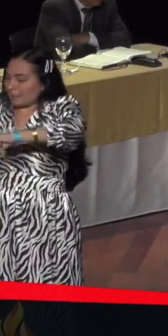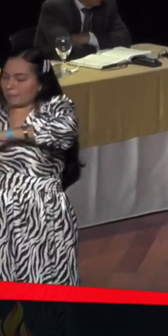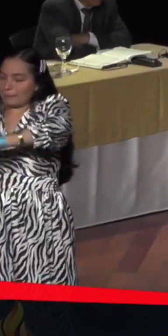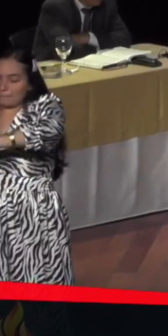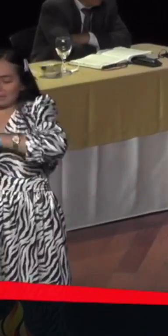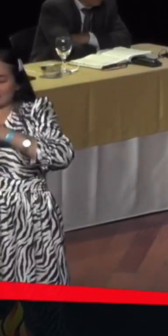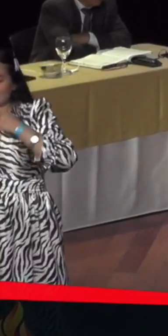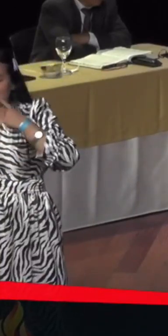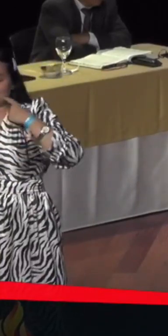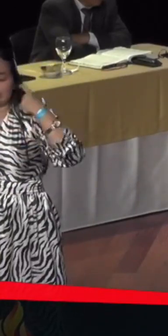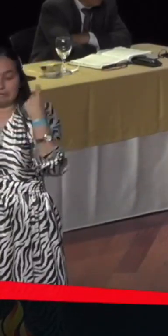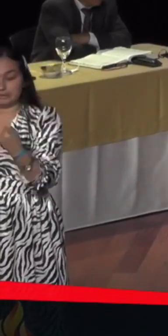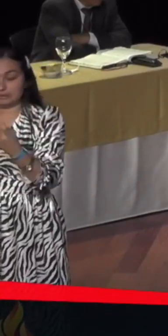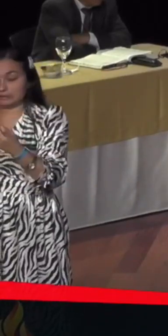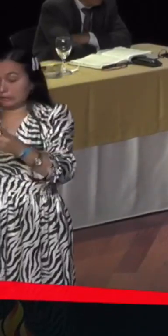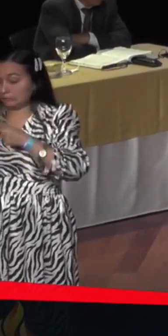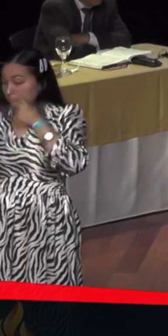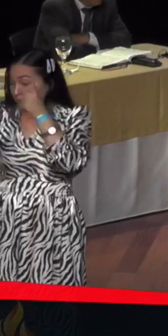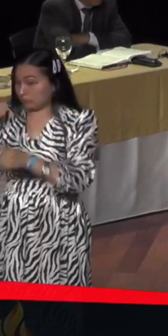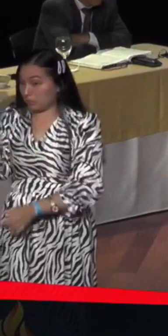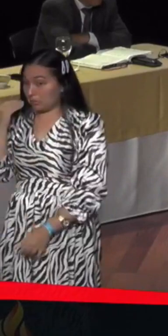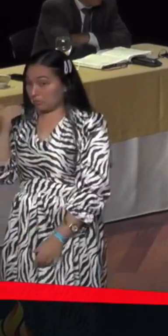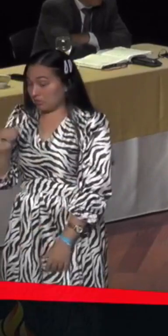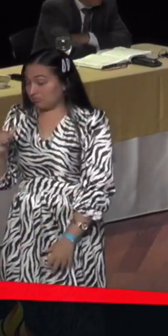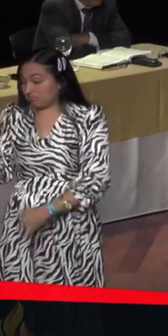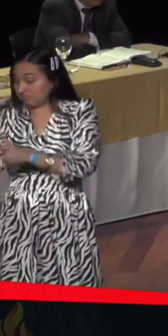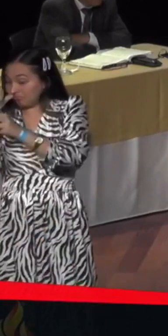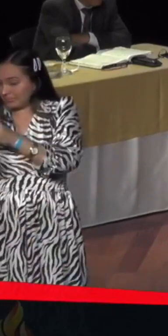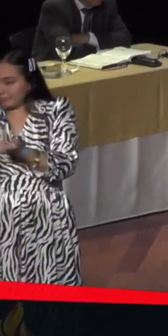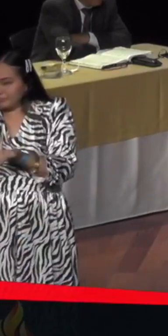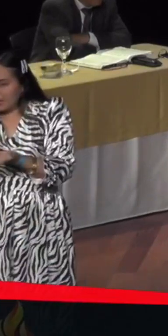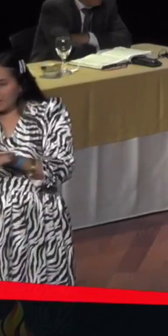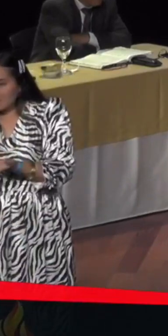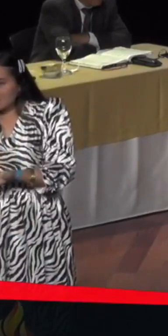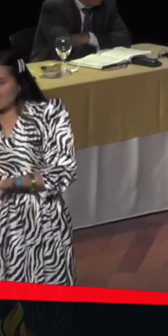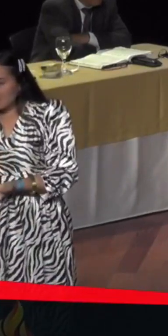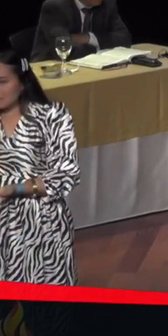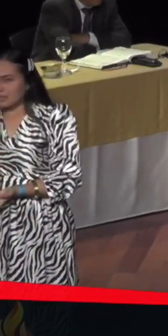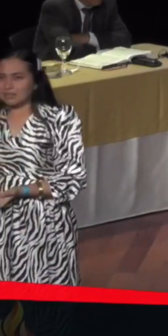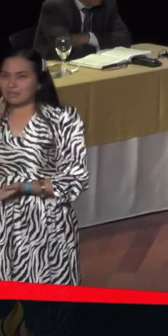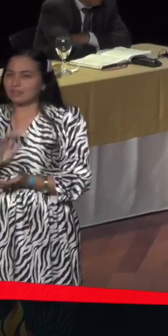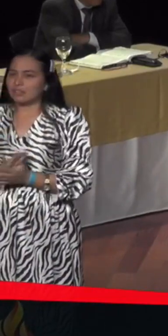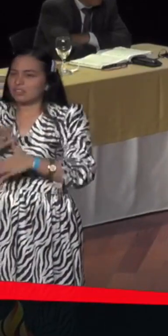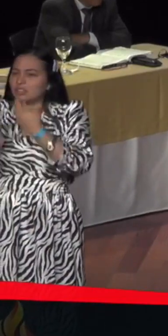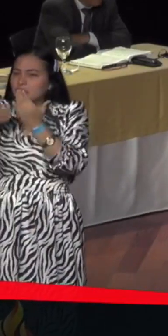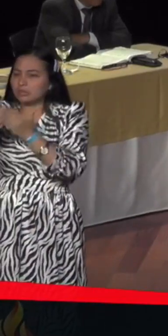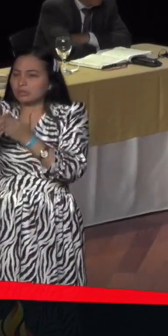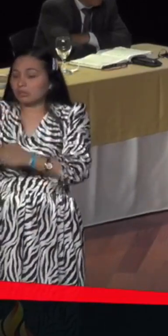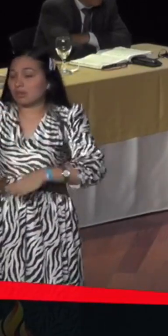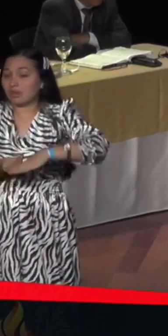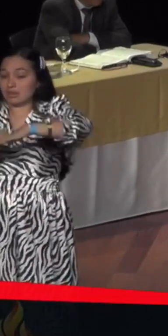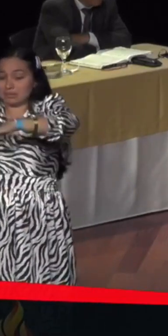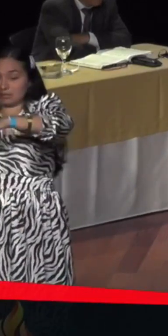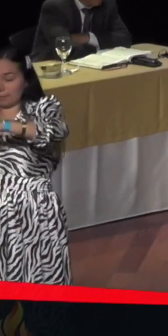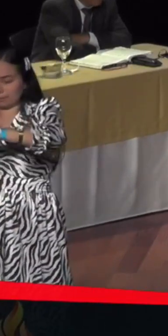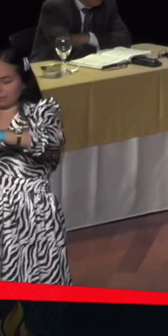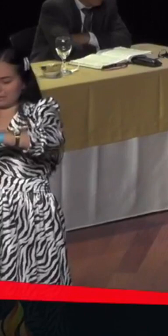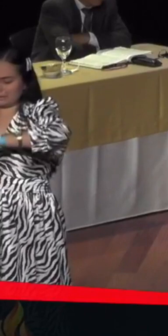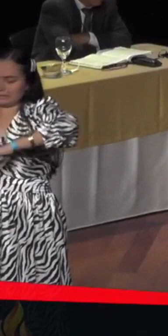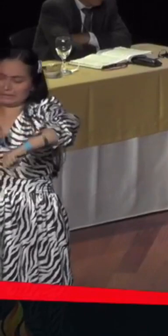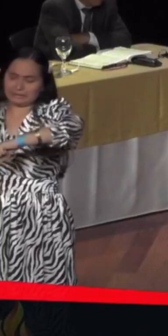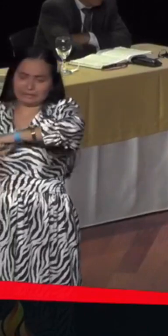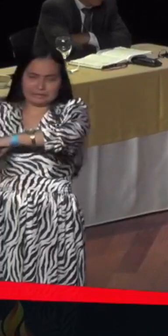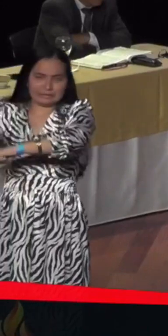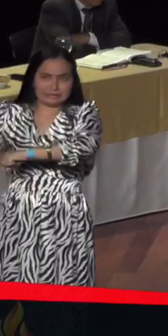Cometían toda clase de aberraciones en el templo. Los hijos de Elí tenían WhatsApp